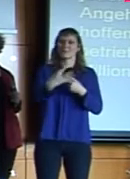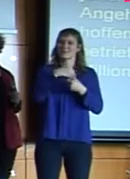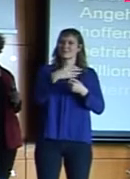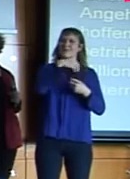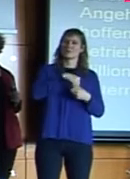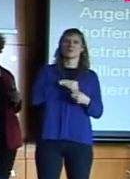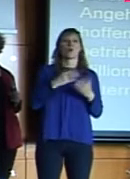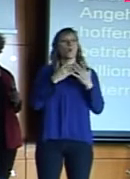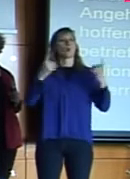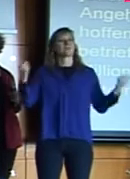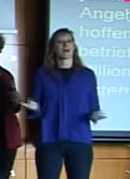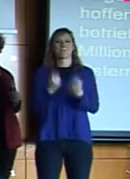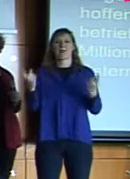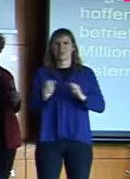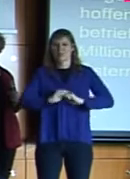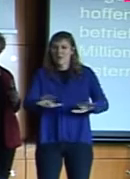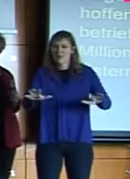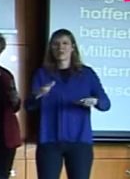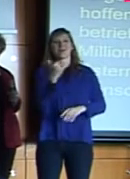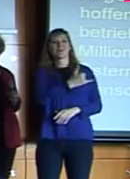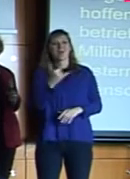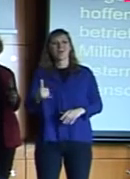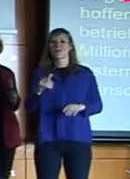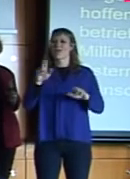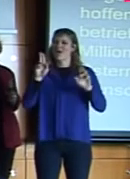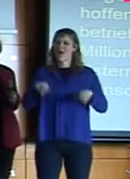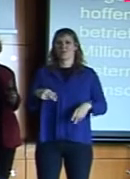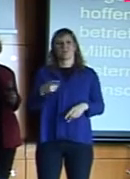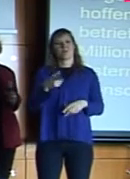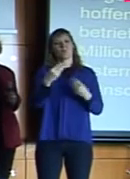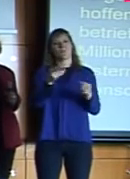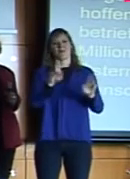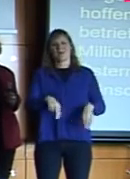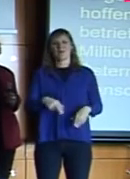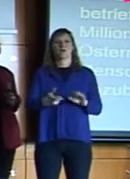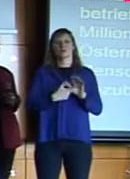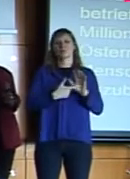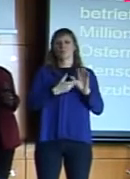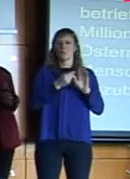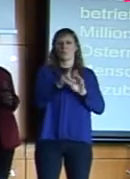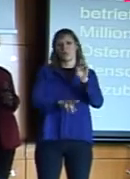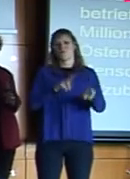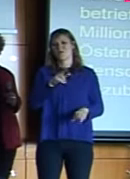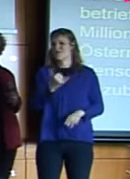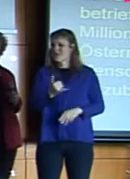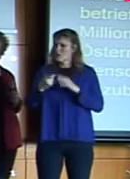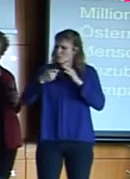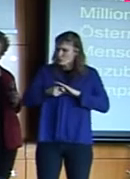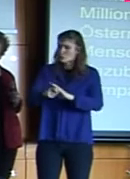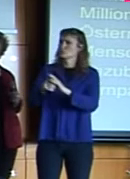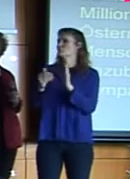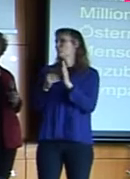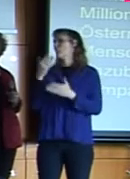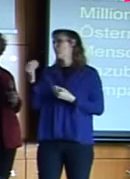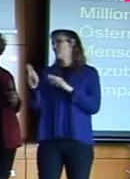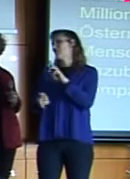große Kampagnen zu machen, zu sagen, jeder hat das Recht darauf, Hilfe in Anspruch zu nehmen. Jeder braucht Unterstützung in dieser